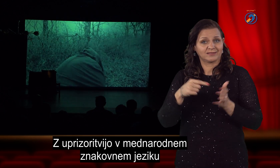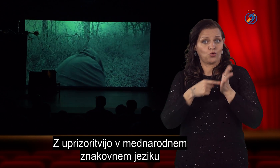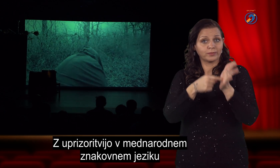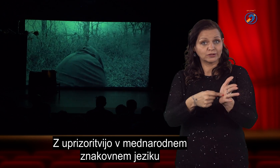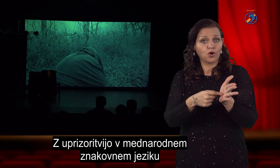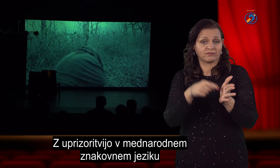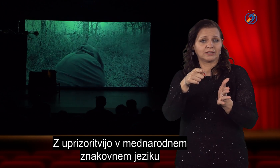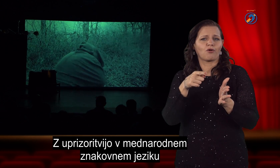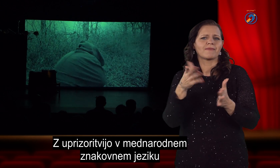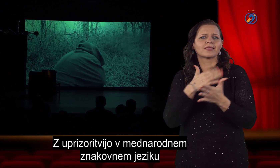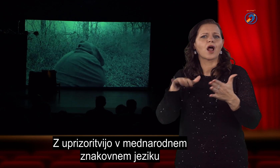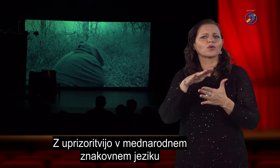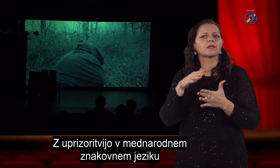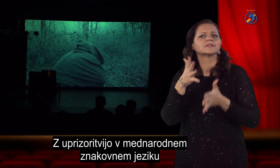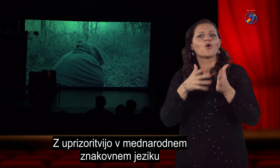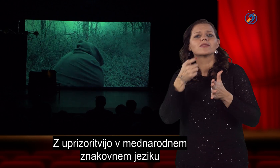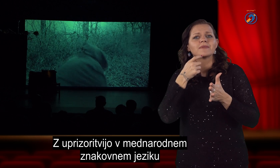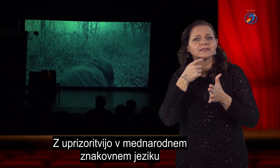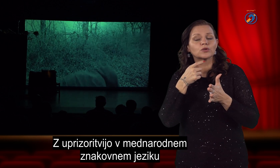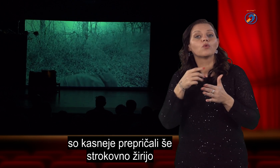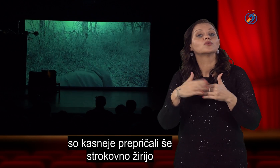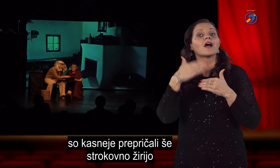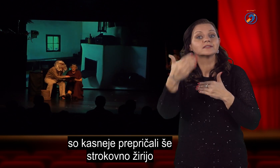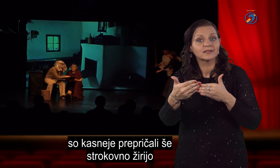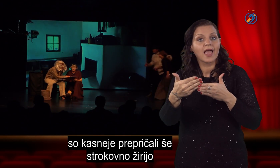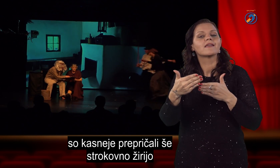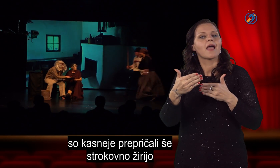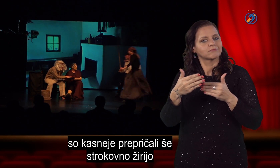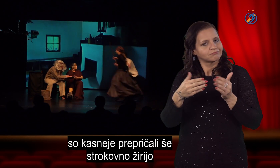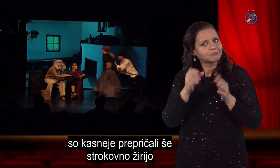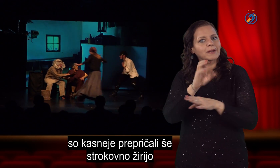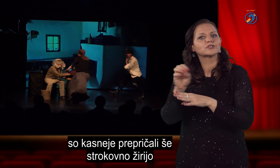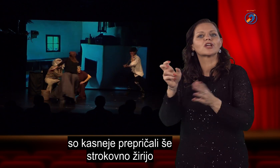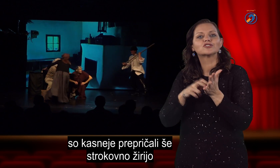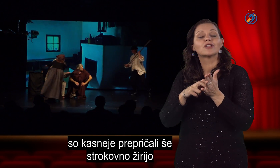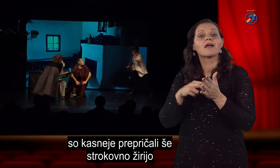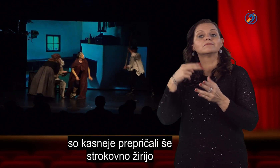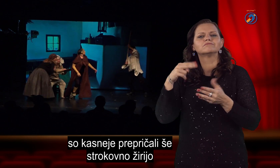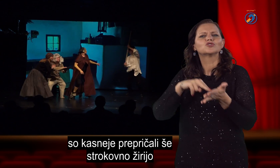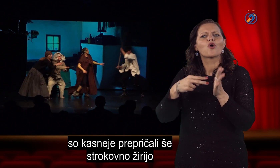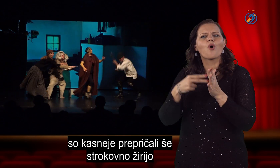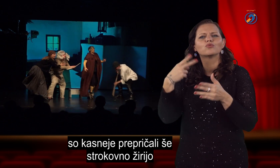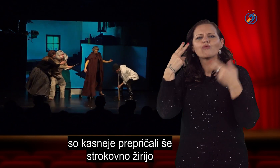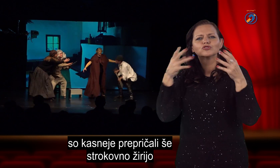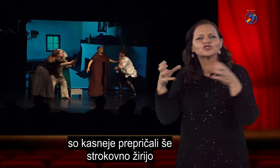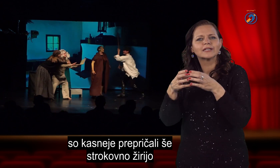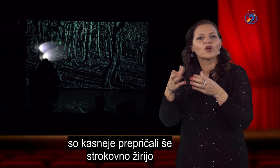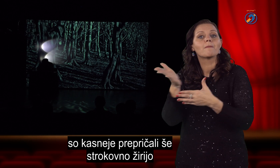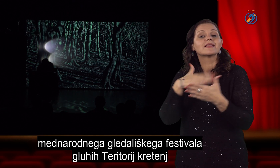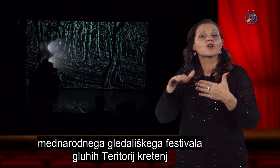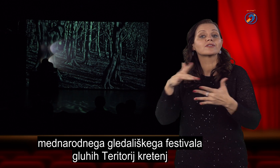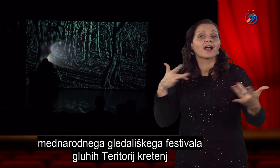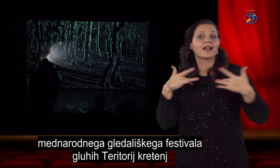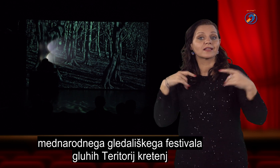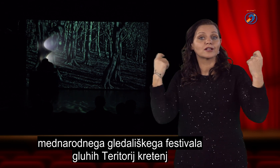Z uprizoritvijo v mednarodnem znakovnem jeziku so kasneje prepričali še strokovno žirijo Mednarodnega gledališkega festivala